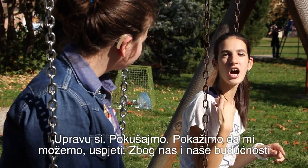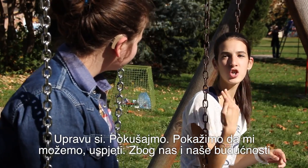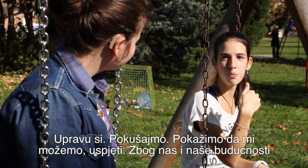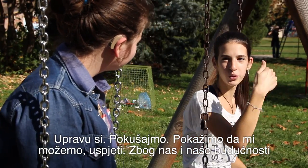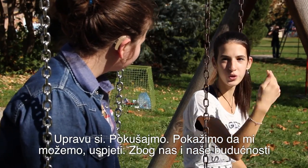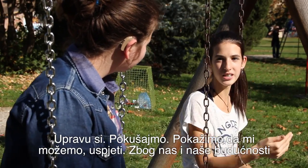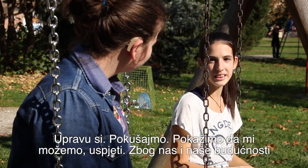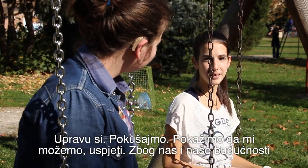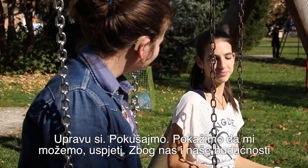naše putušnosti.